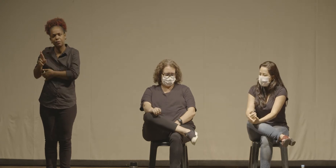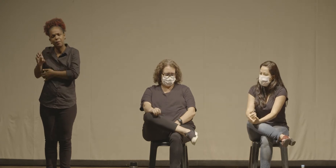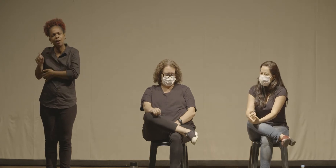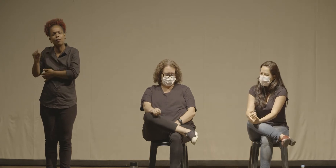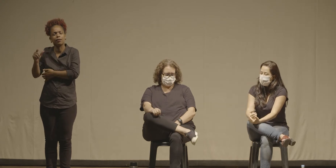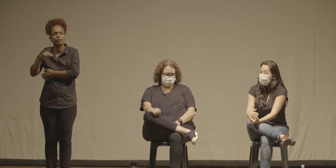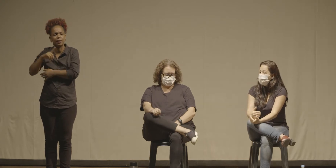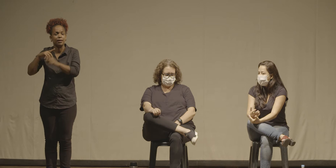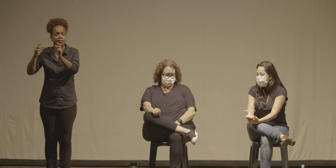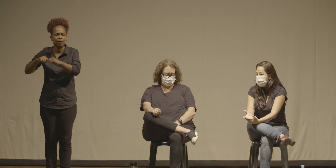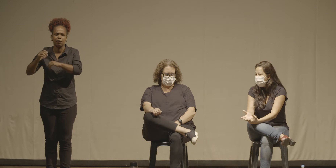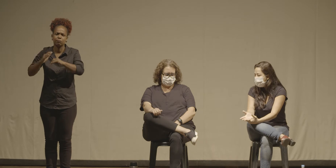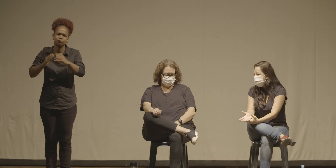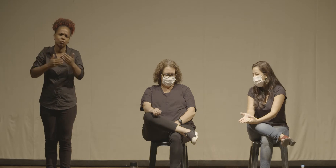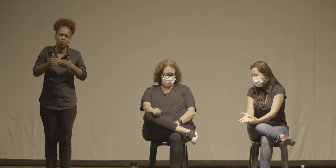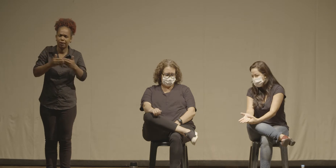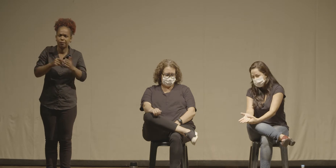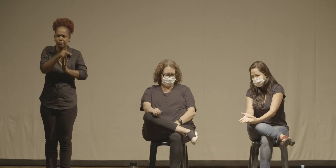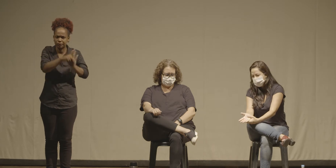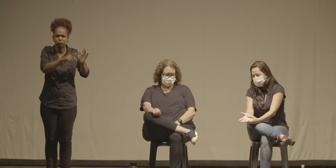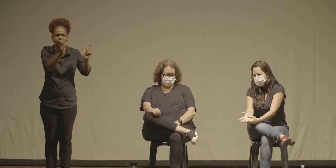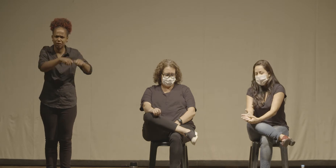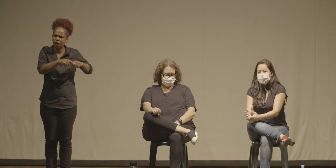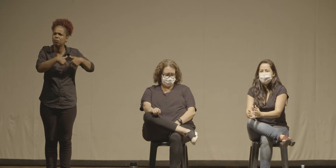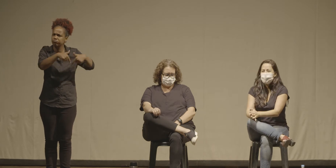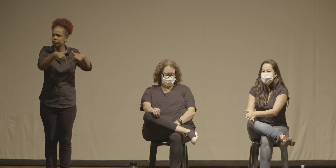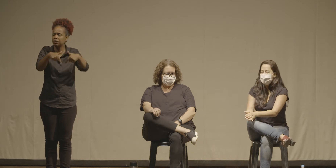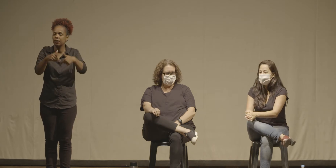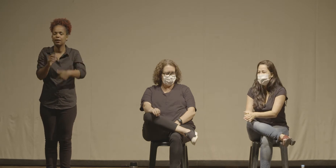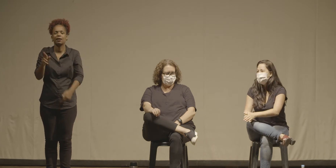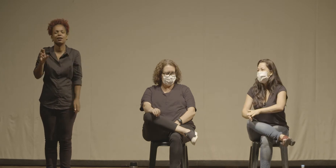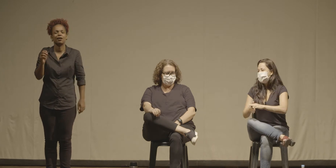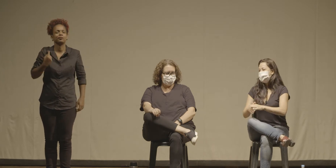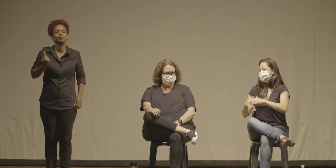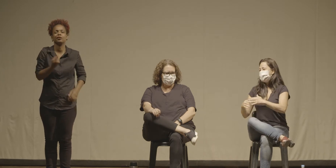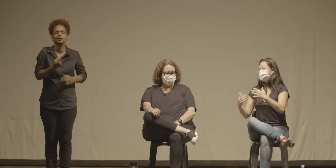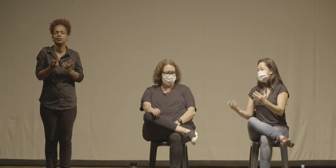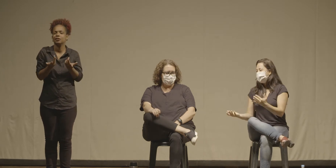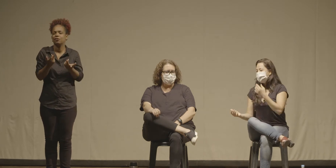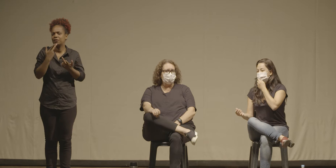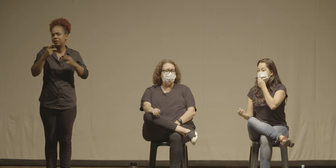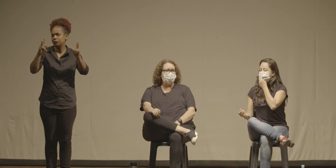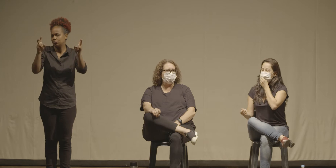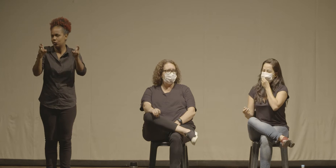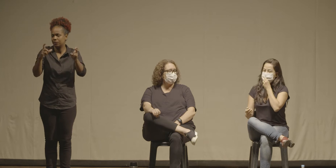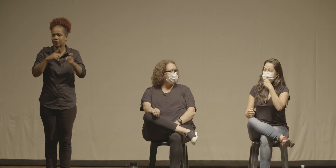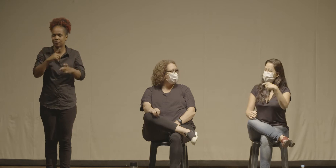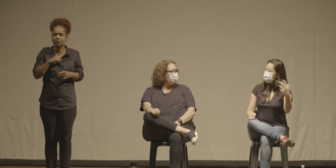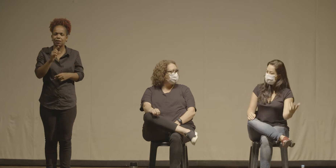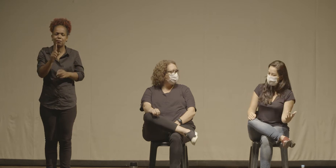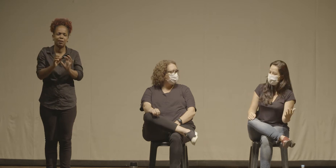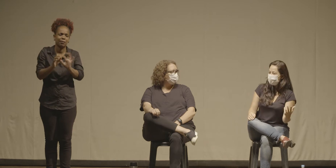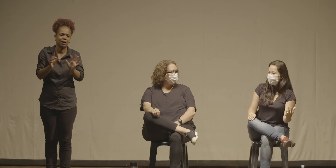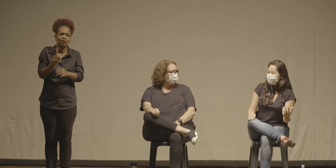ele faz com que qualquer projeto se torne possível. É claro que a gente não vai estar falando de uma democracia